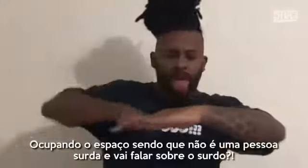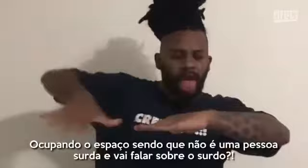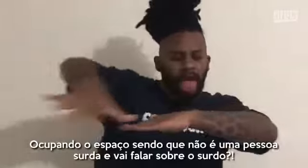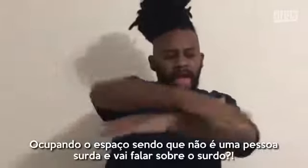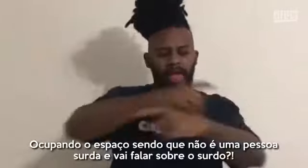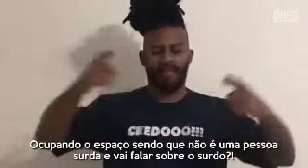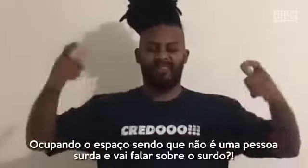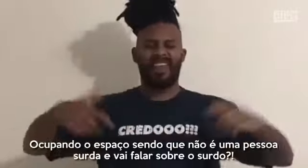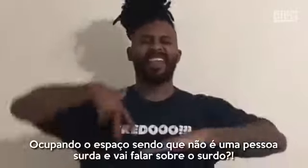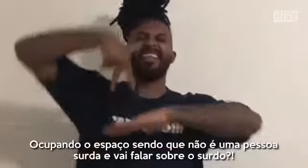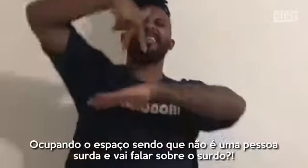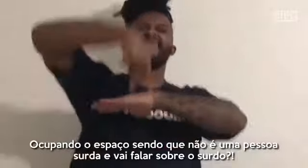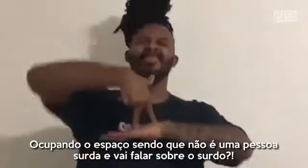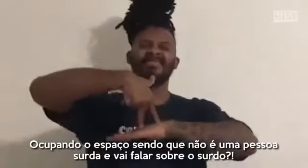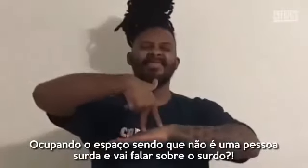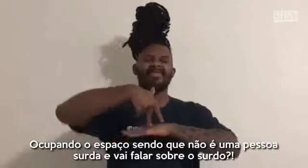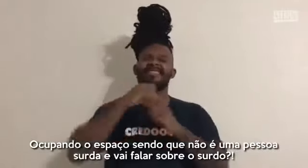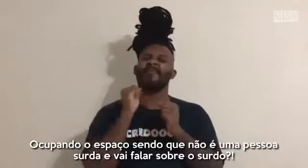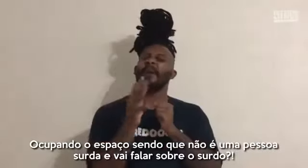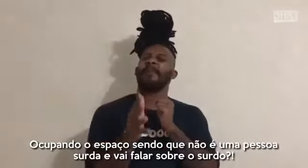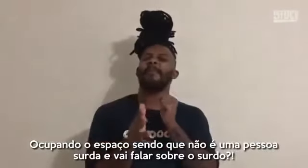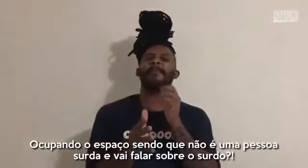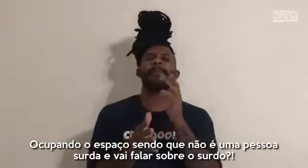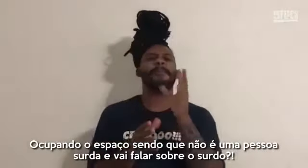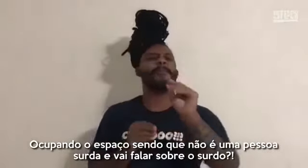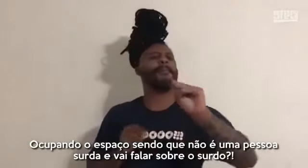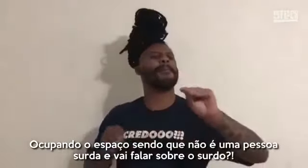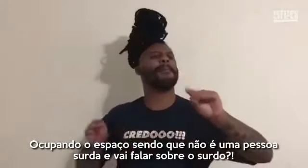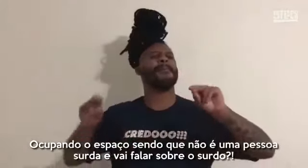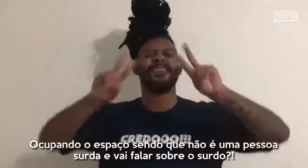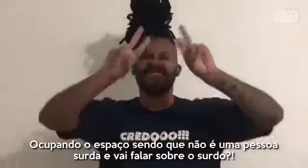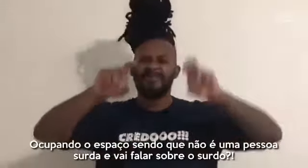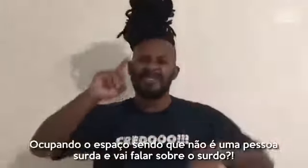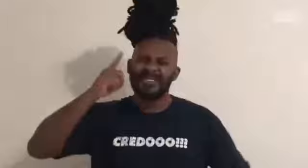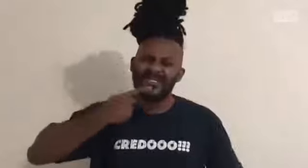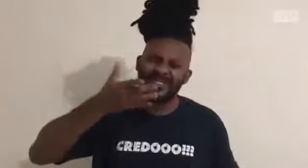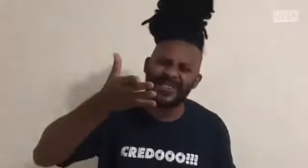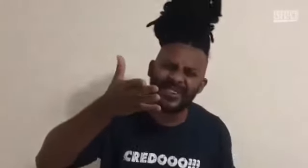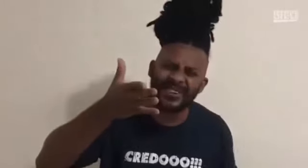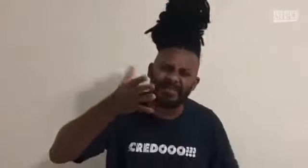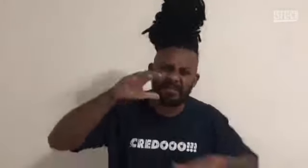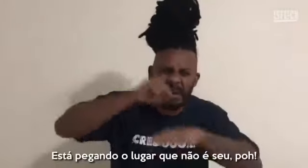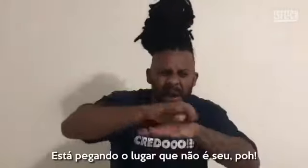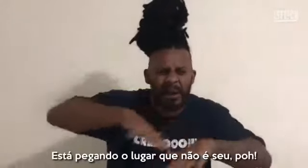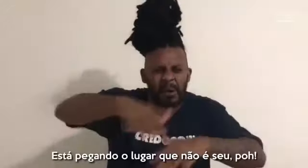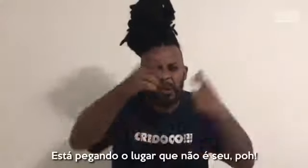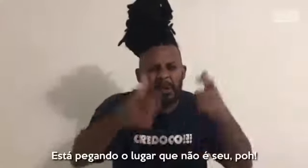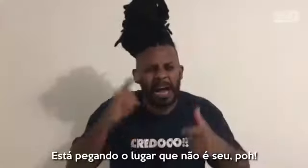Ocupando o espaço sendo que não é uma pessoa surda e vai falar sobre o surdo? Está pegando lugar que